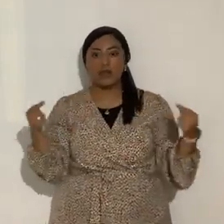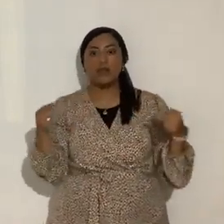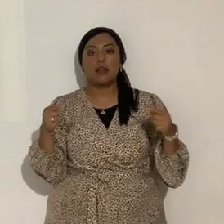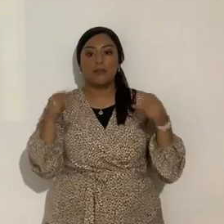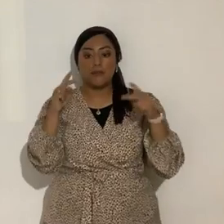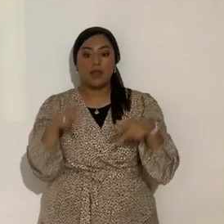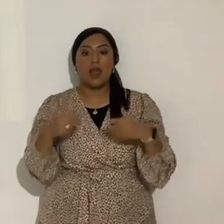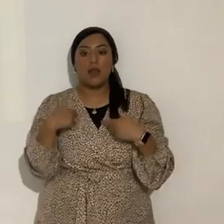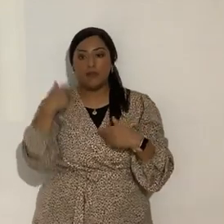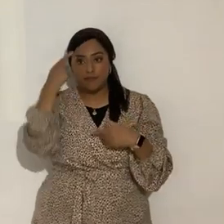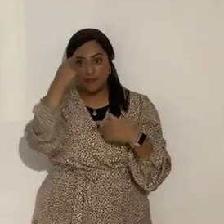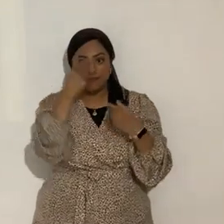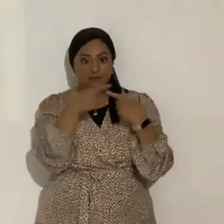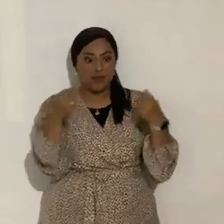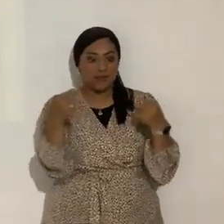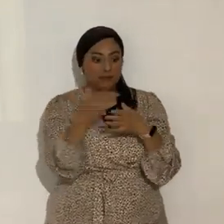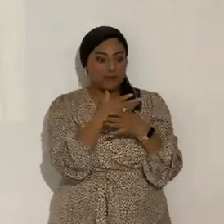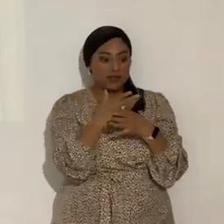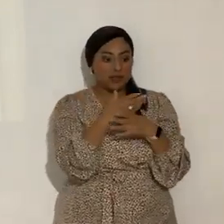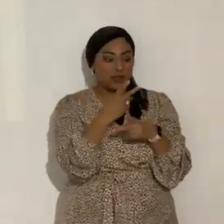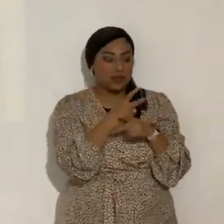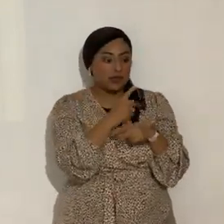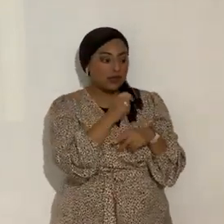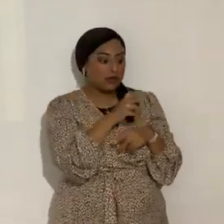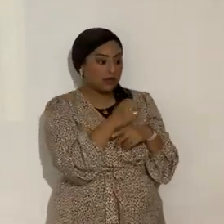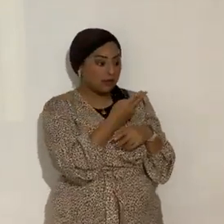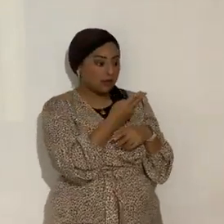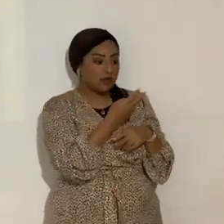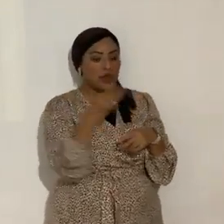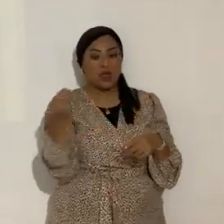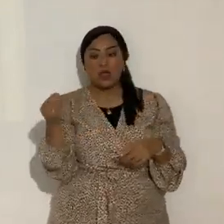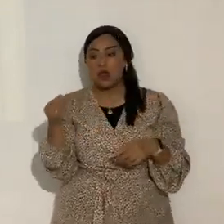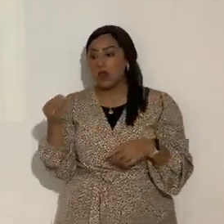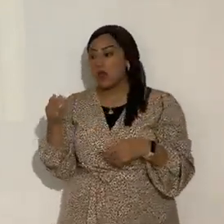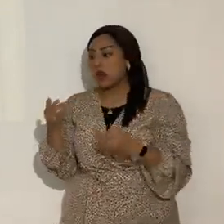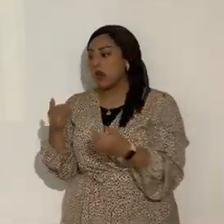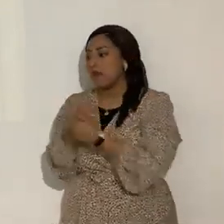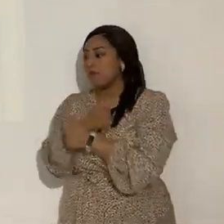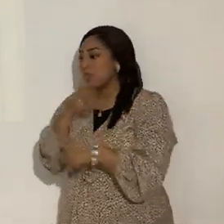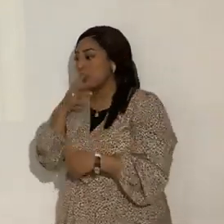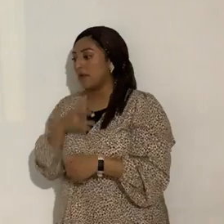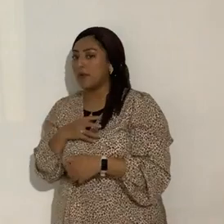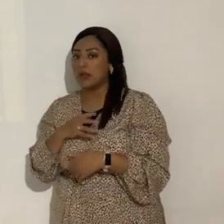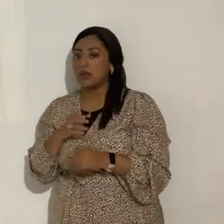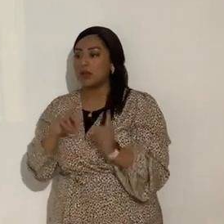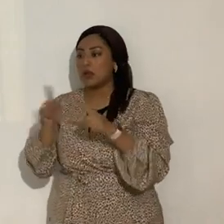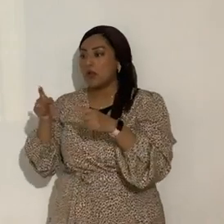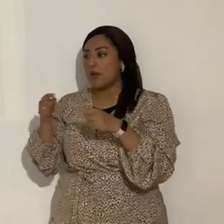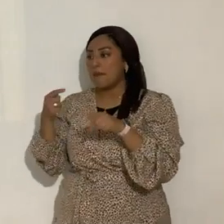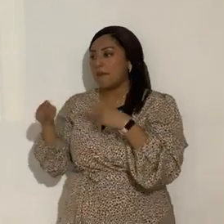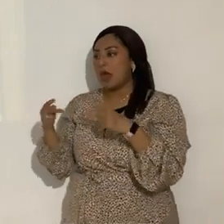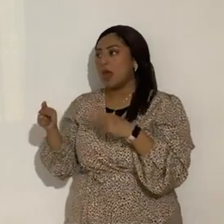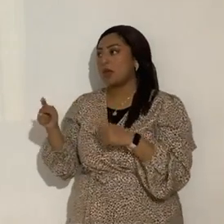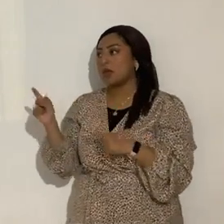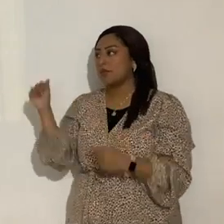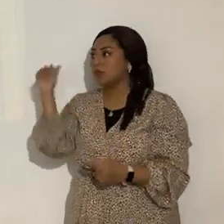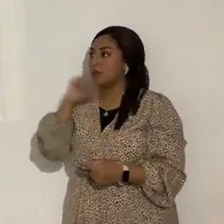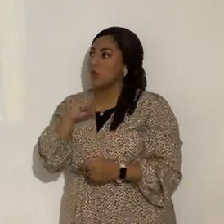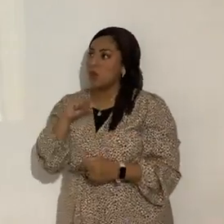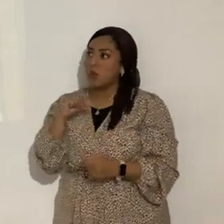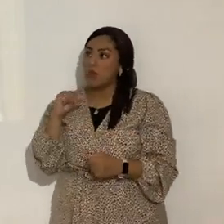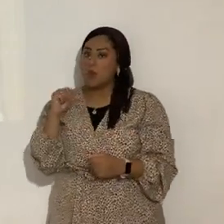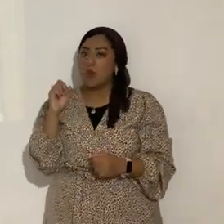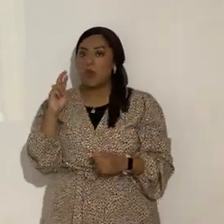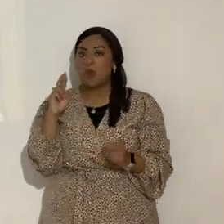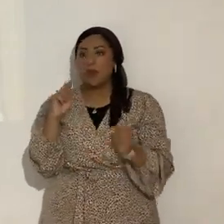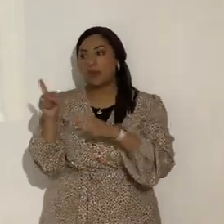su mente dividida entre guardar Torah y las mujeres. Irse de parranda, de borracho,